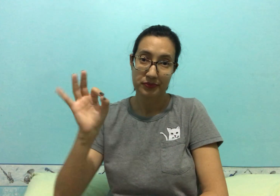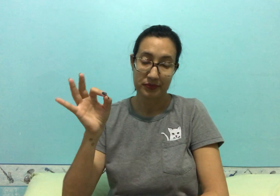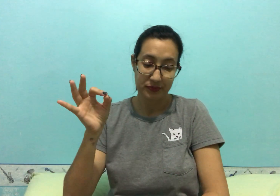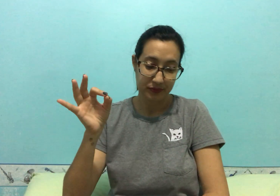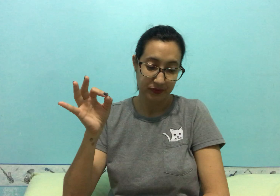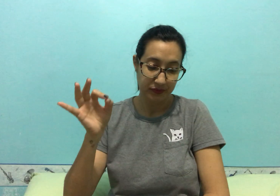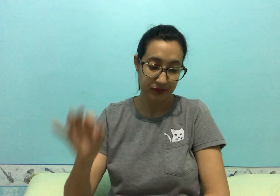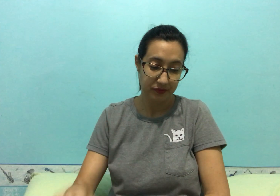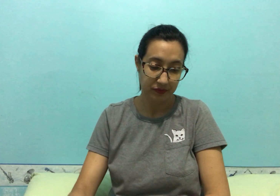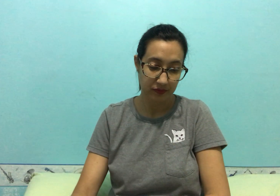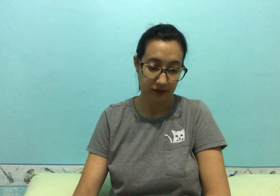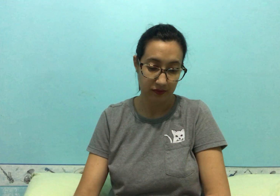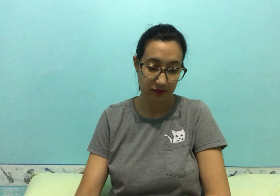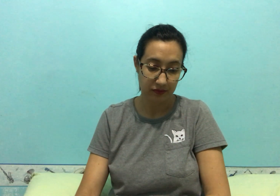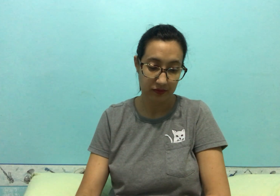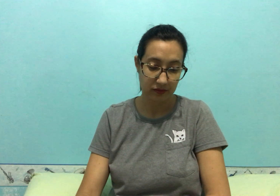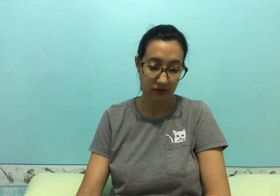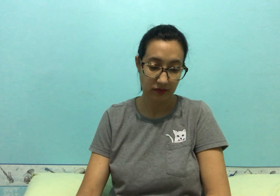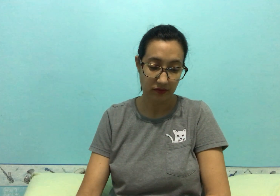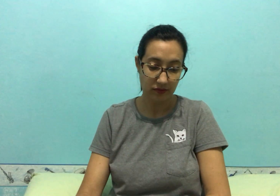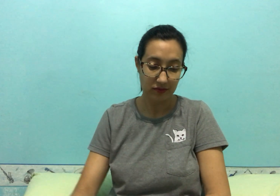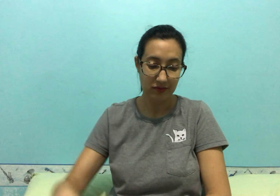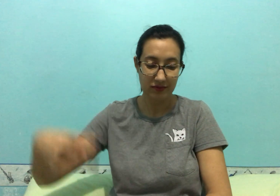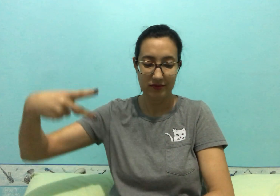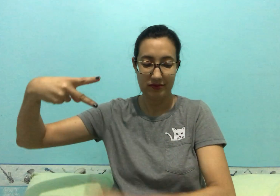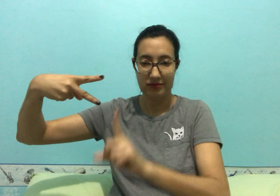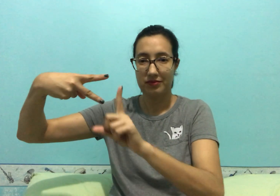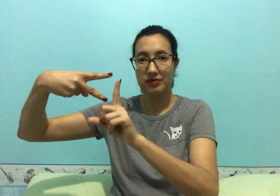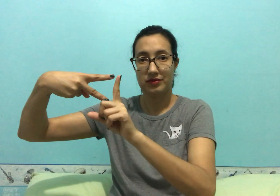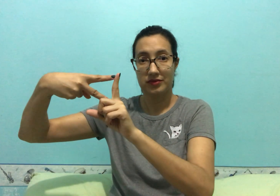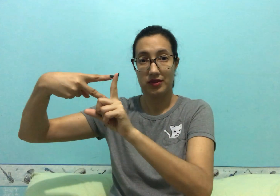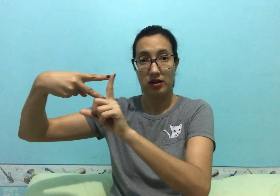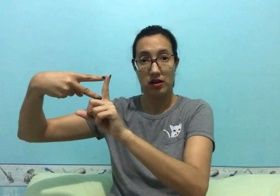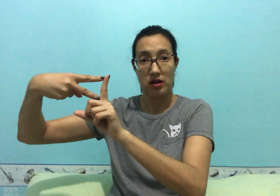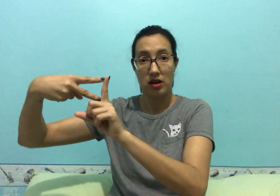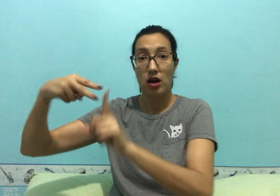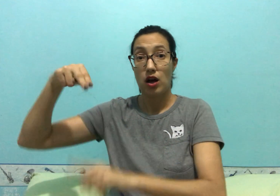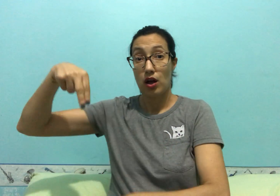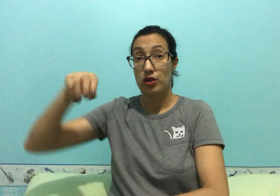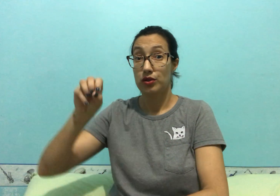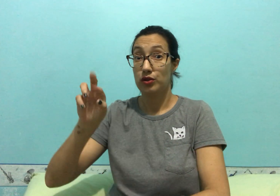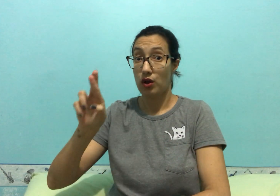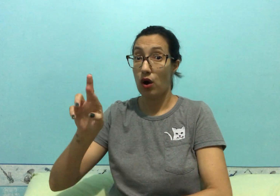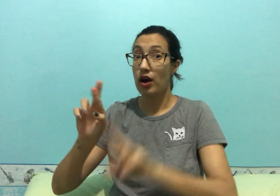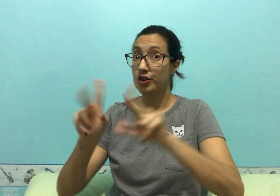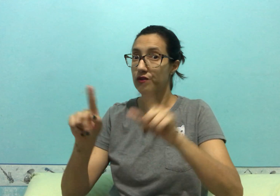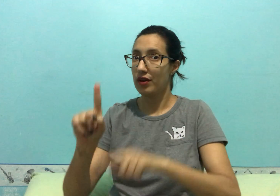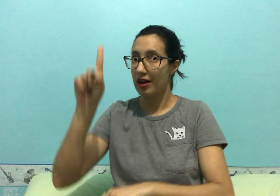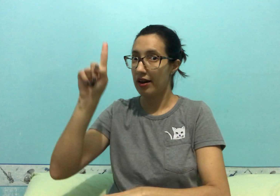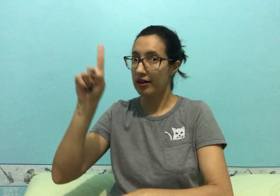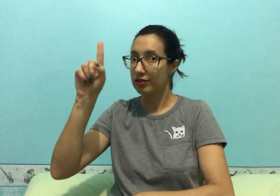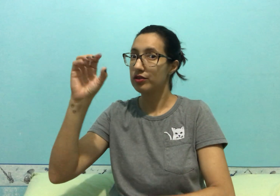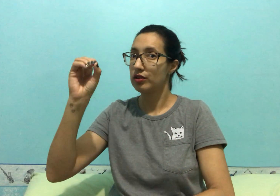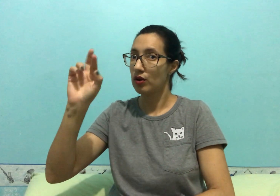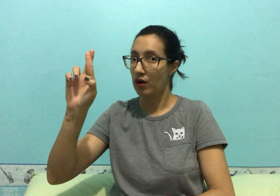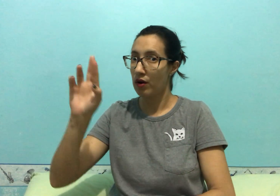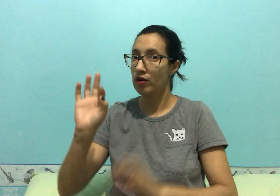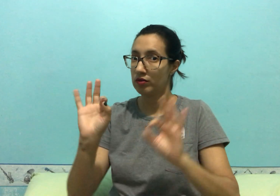A NOR, né, é o inverso da OR. mesmo jeito que a NAND é o inverso da AND. Então aqui nós